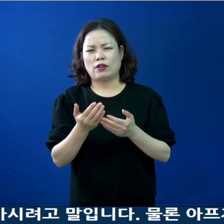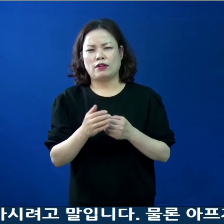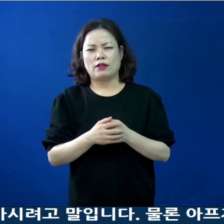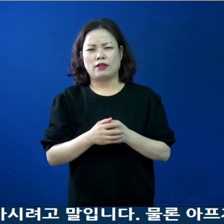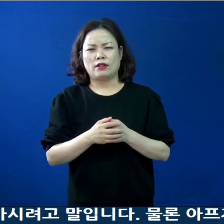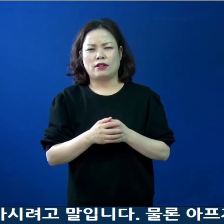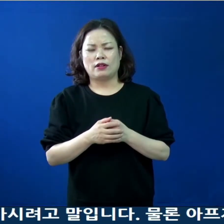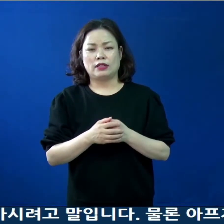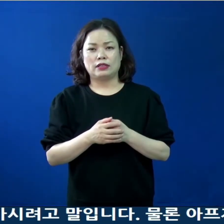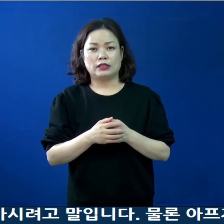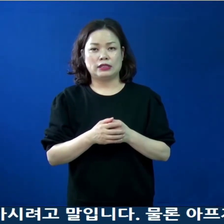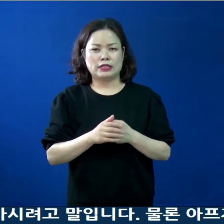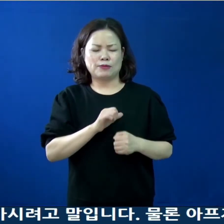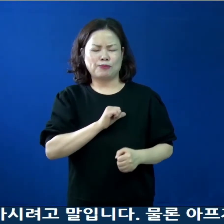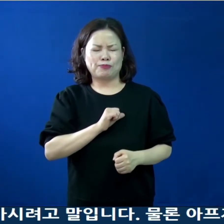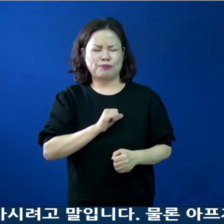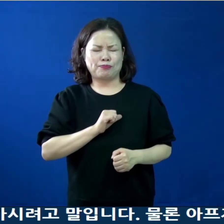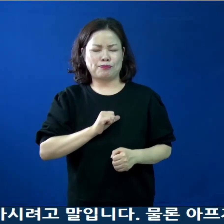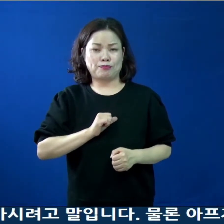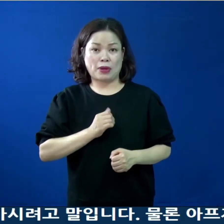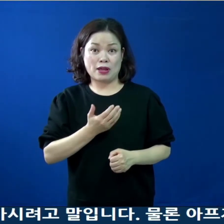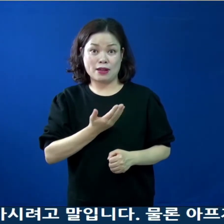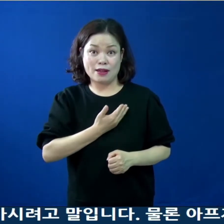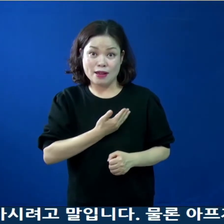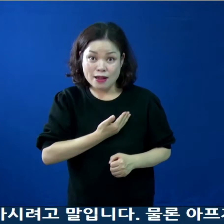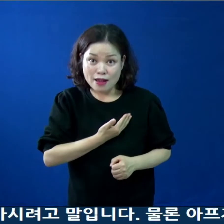이것을 기억하시며 인내하실 수 있어야 됩니다.